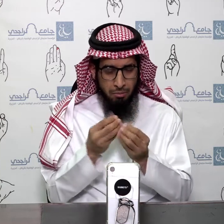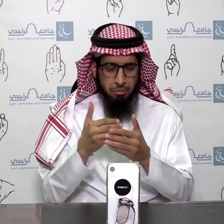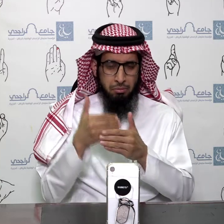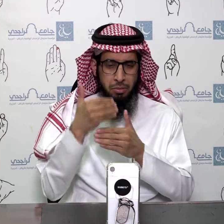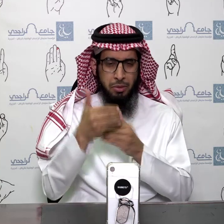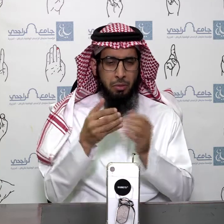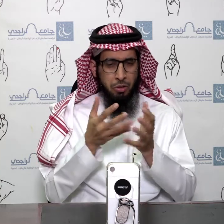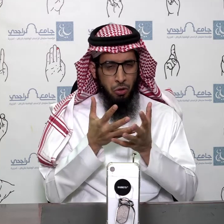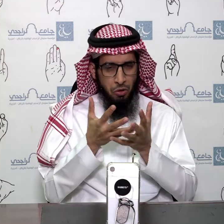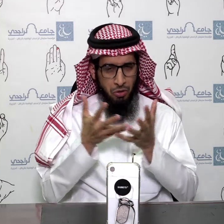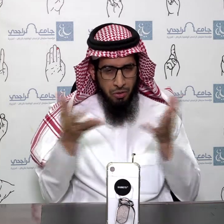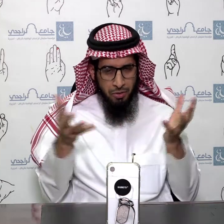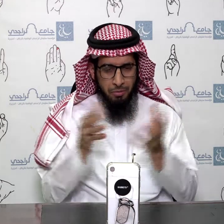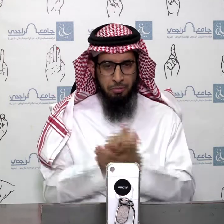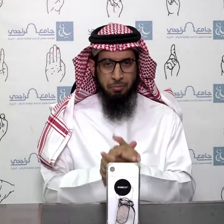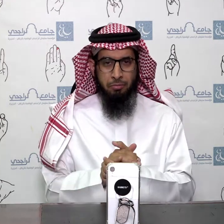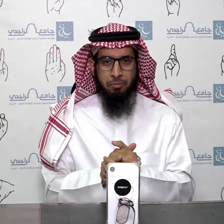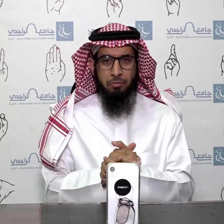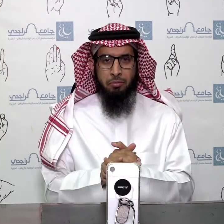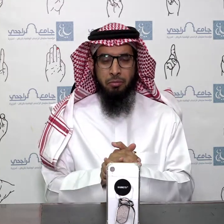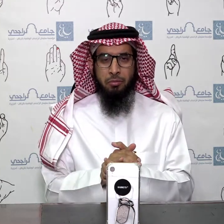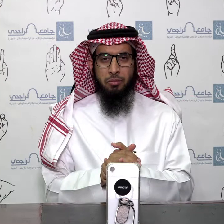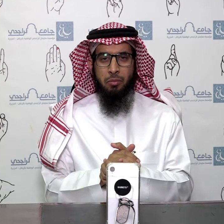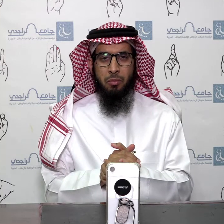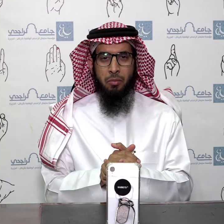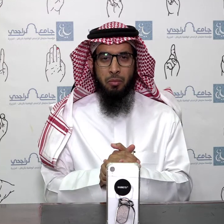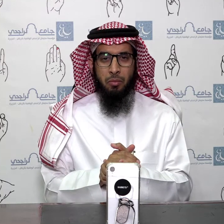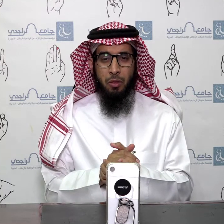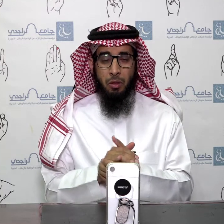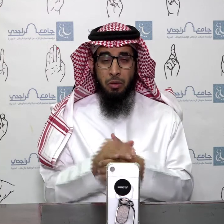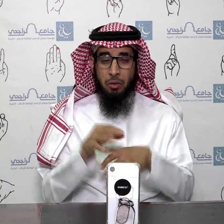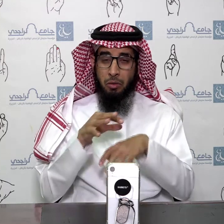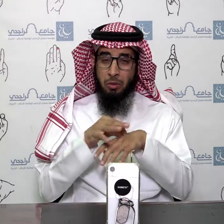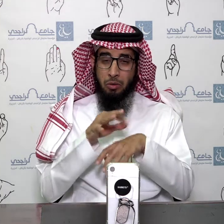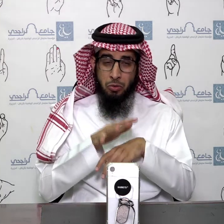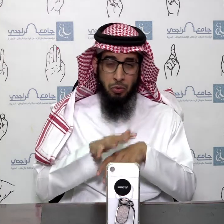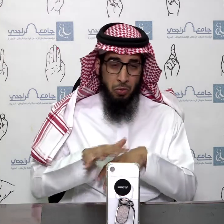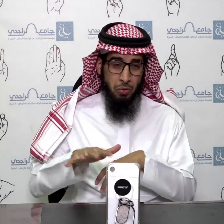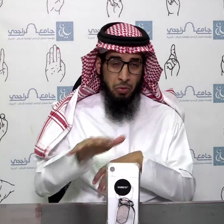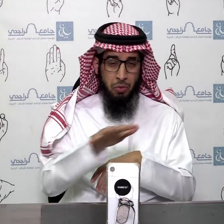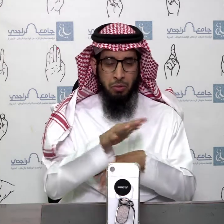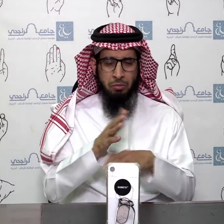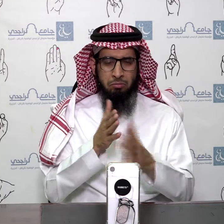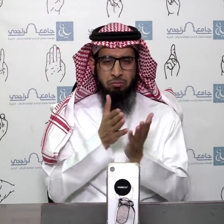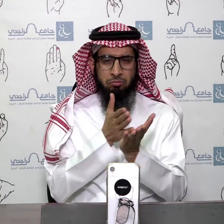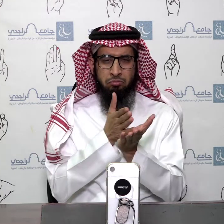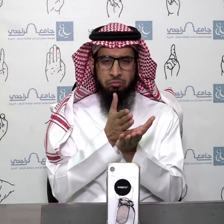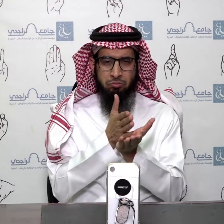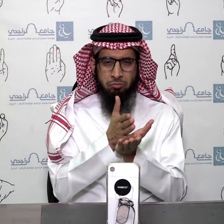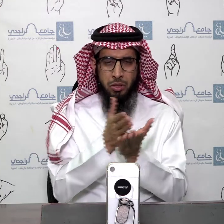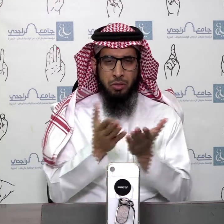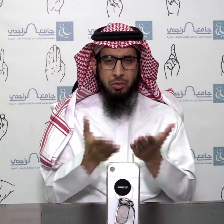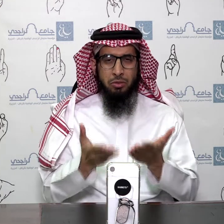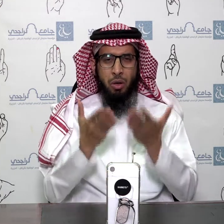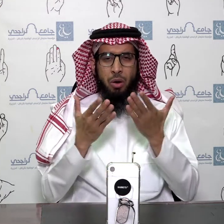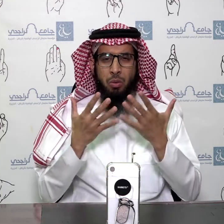به بعد عيلة، واستقامت ببعثته الملة، صلى الله عليه